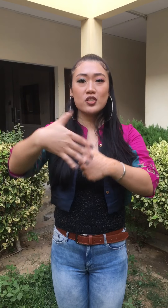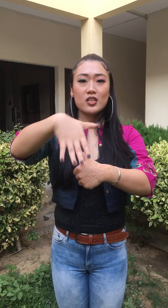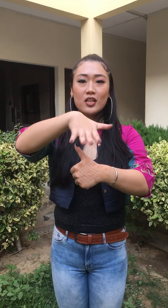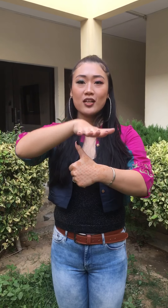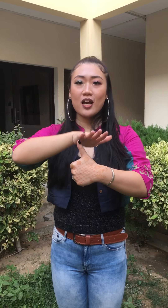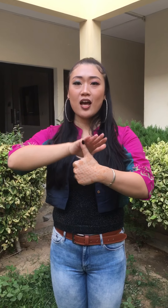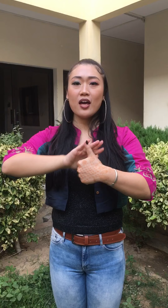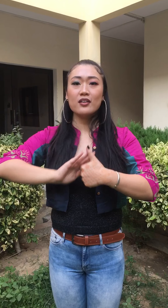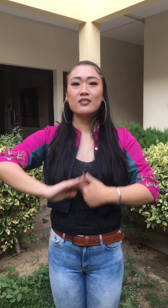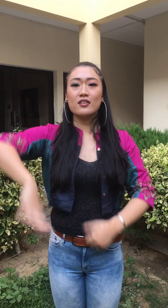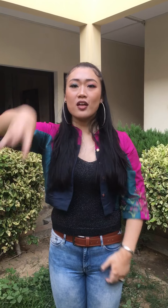一